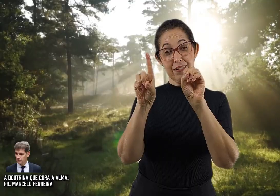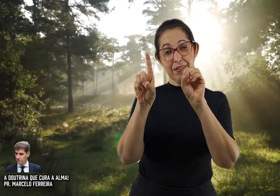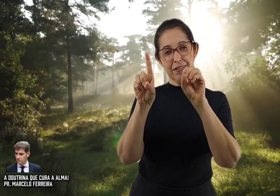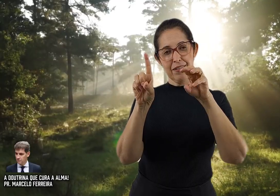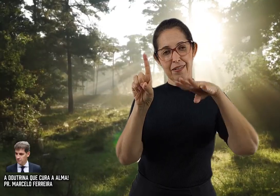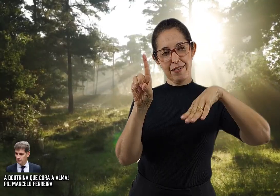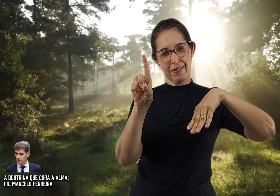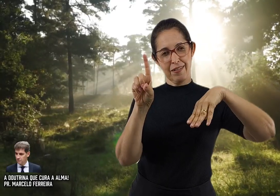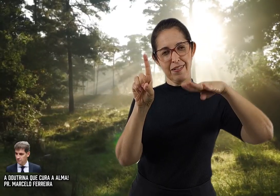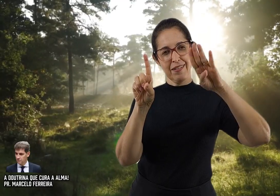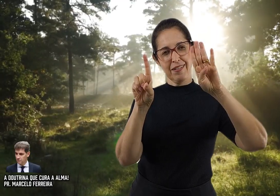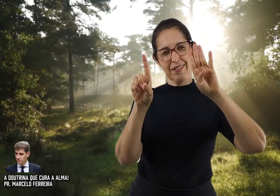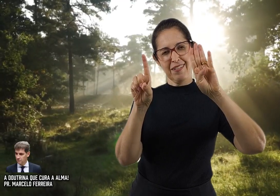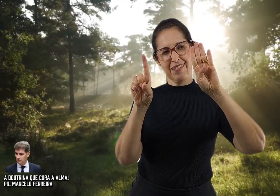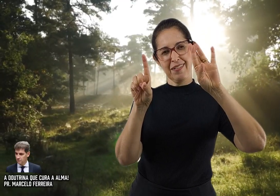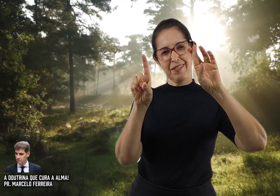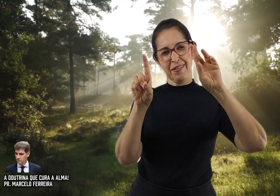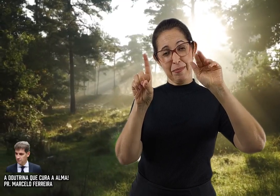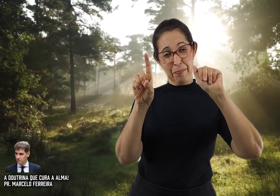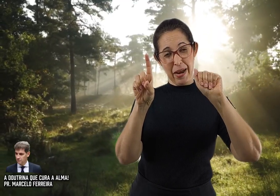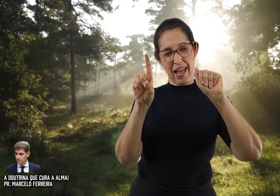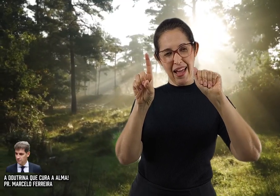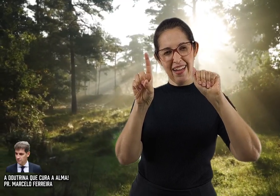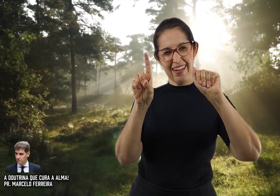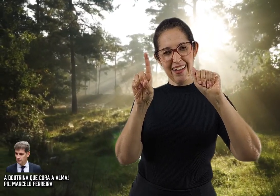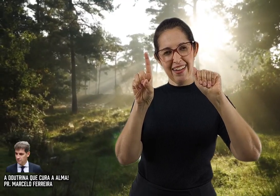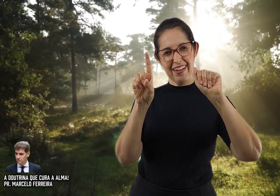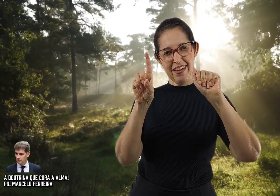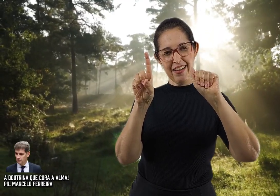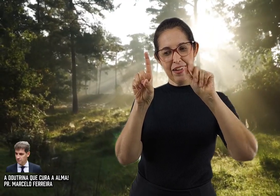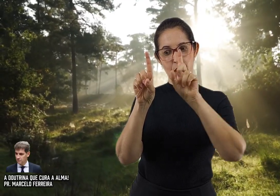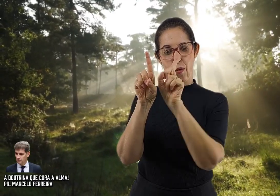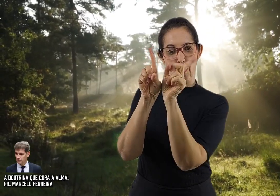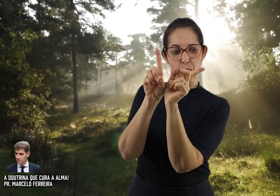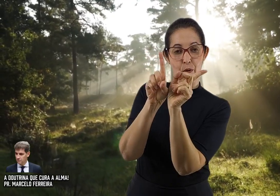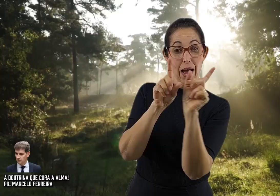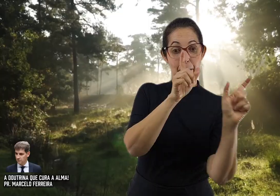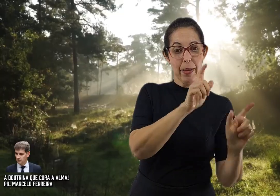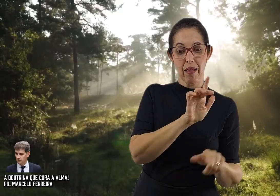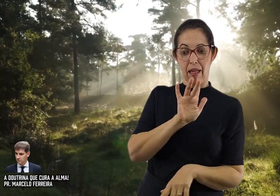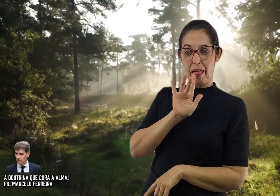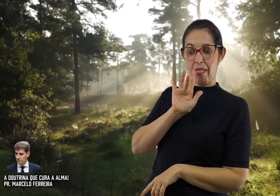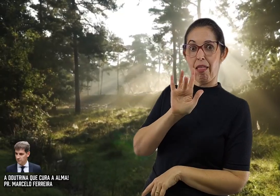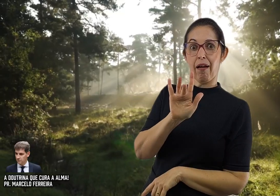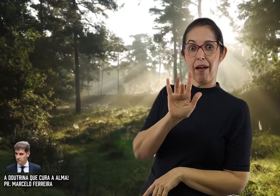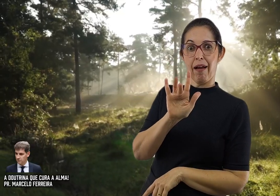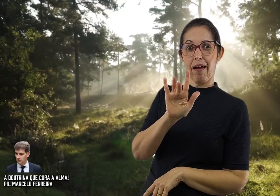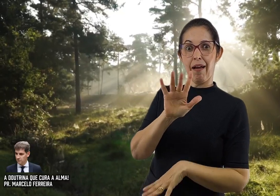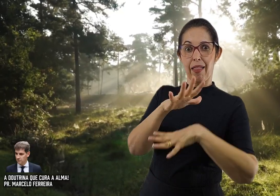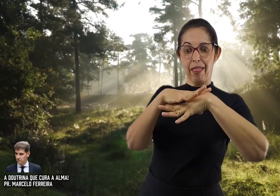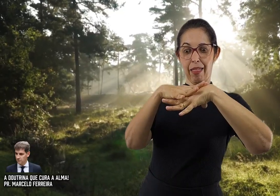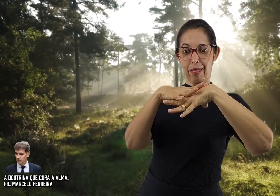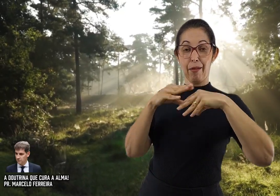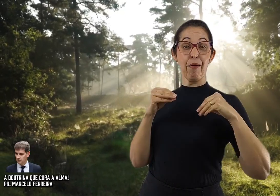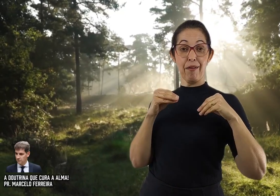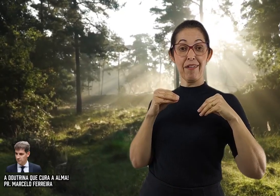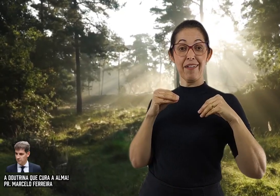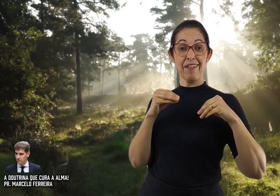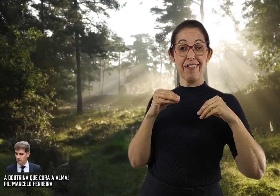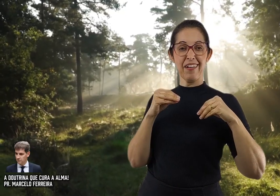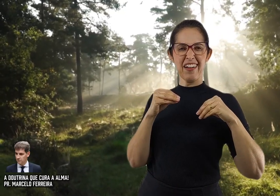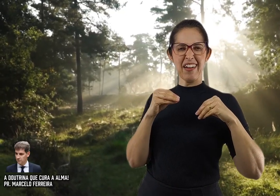que eles criam que tocando na sombra de Pedro ia ser curado. Na verdade, não foi a sombra que curou, foi a